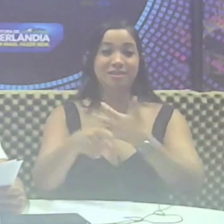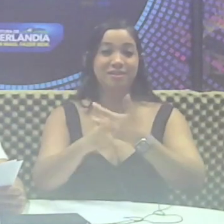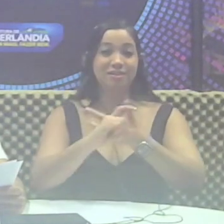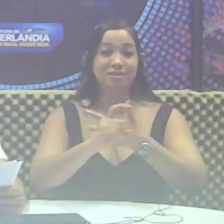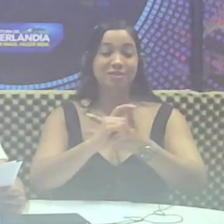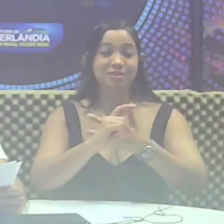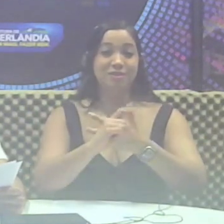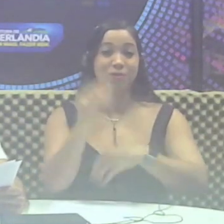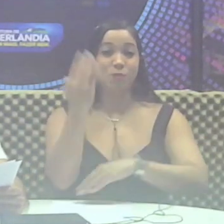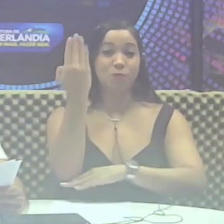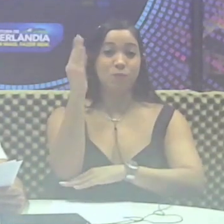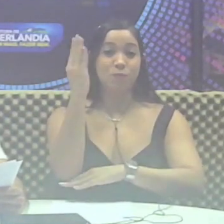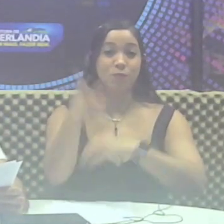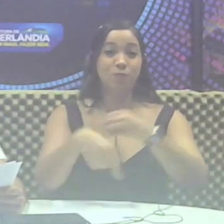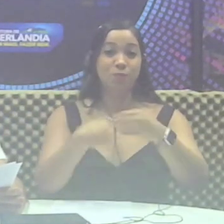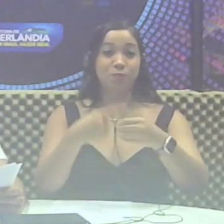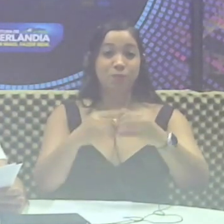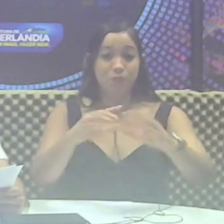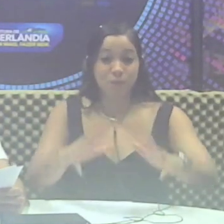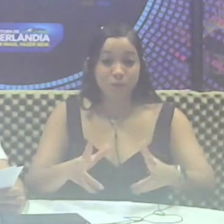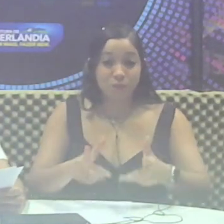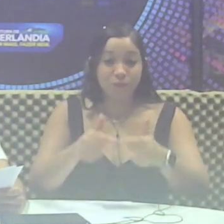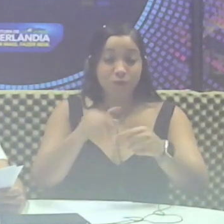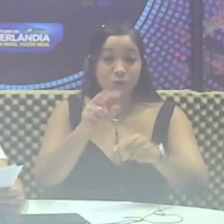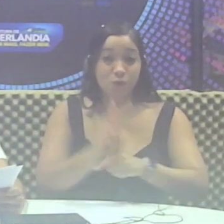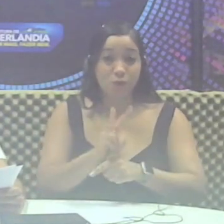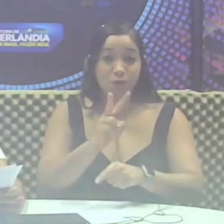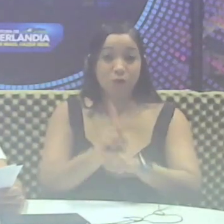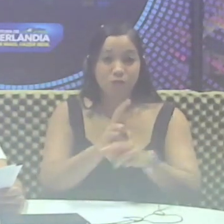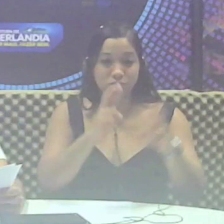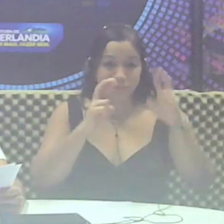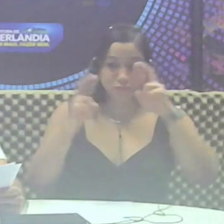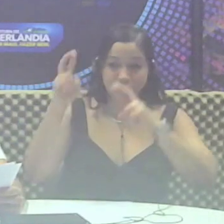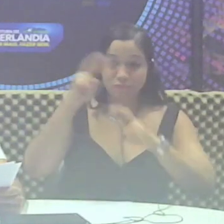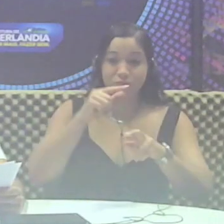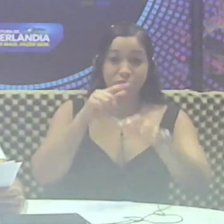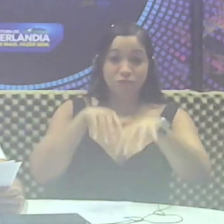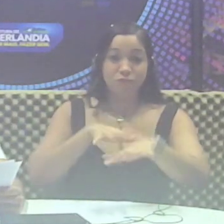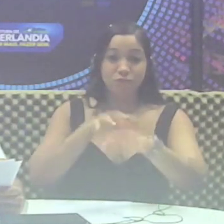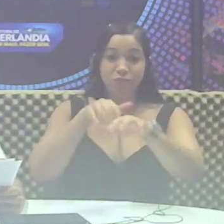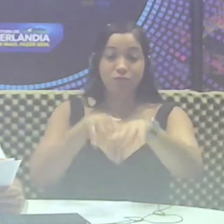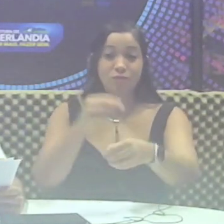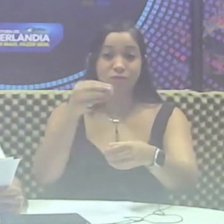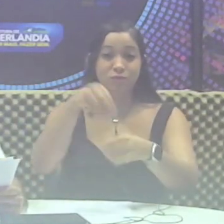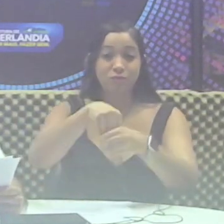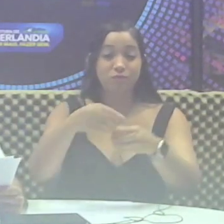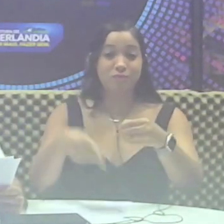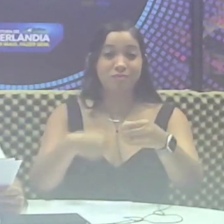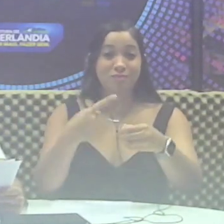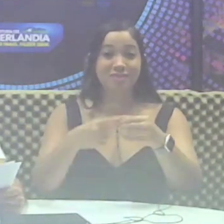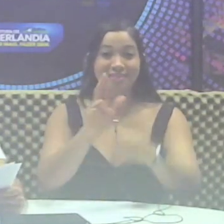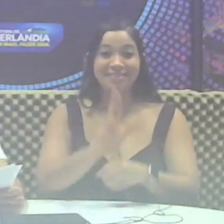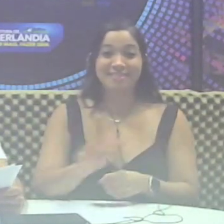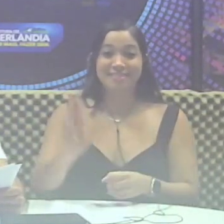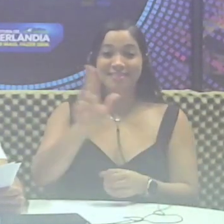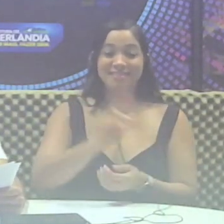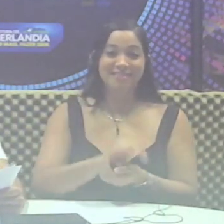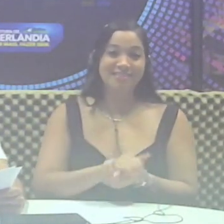programa Buriti Cidade visa recuperar, preservar e monitorar os córregos do perímetro urbano de Uberlândia.